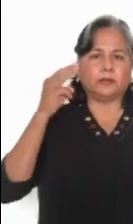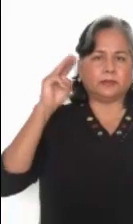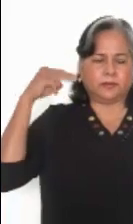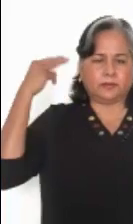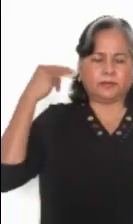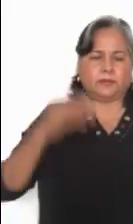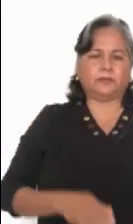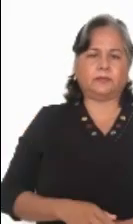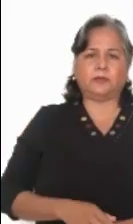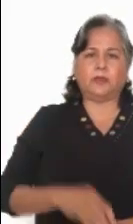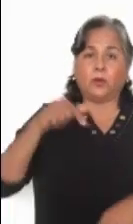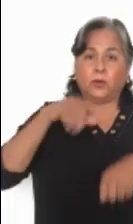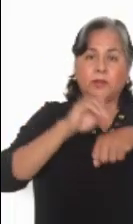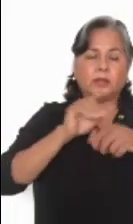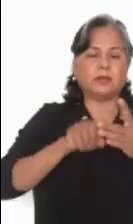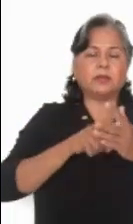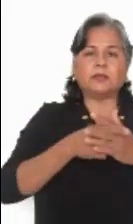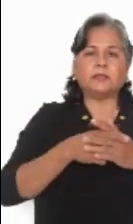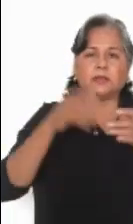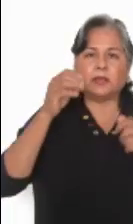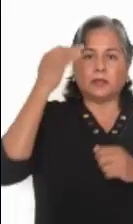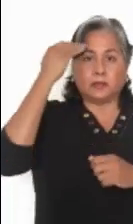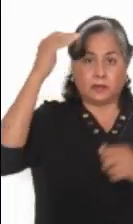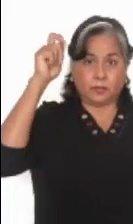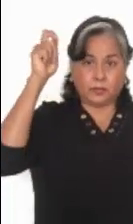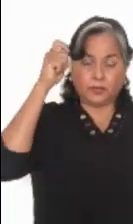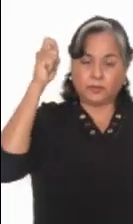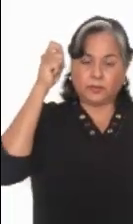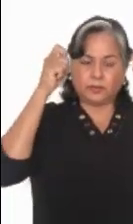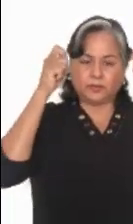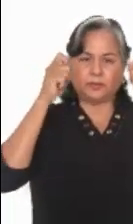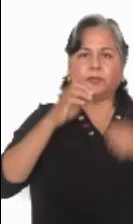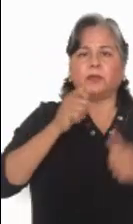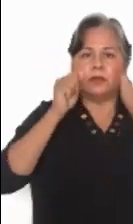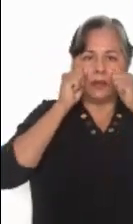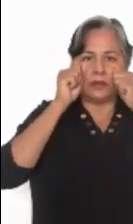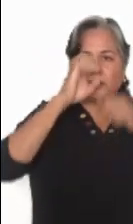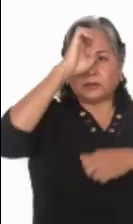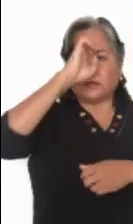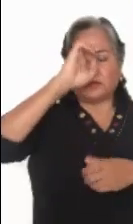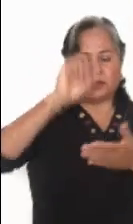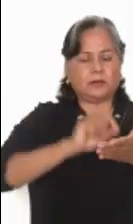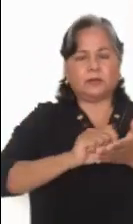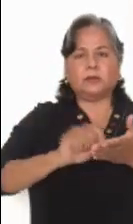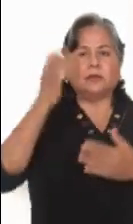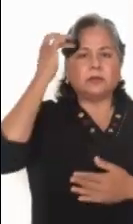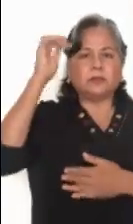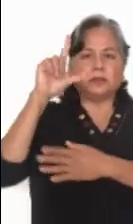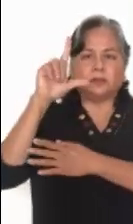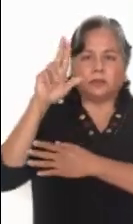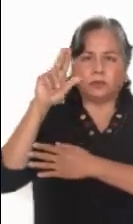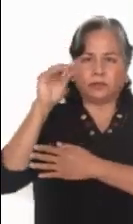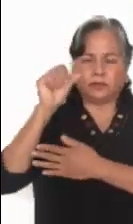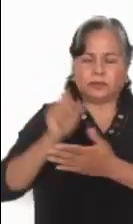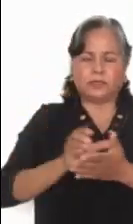Tres de marzo, en este inicio de cuaresma, escuchamos el Evangelio según San Lucas, capítulo